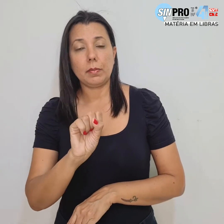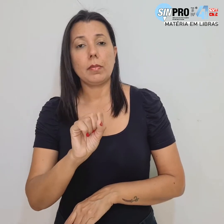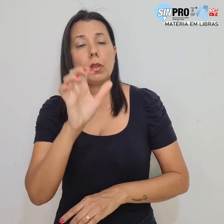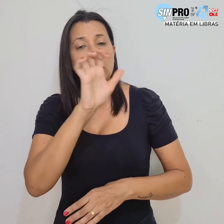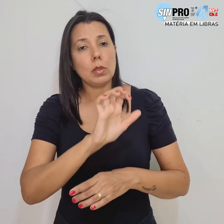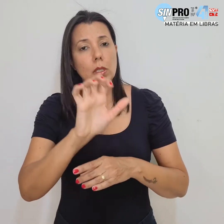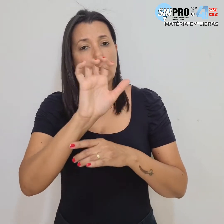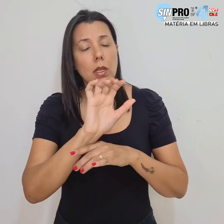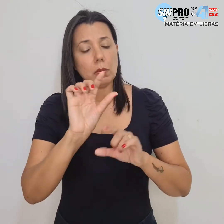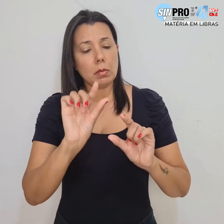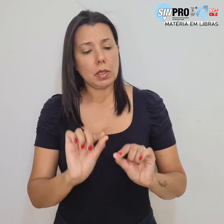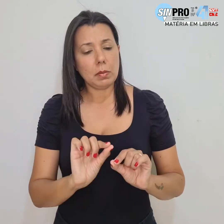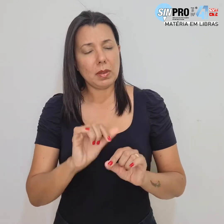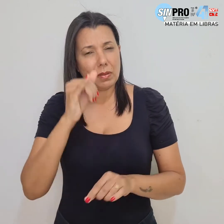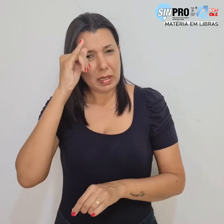rejeitadas pelo brasileiro